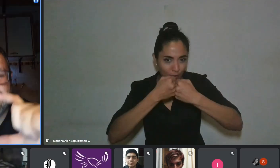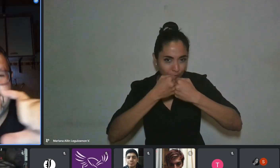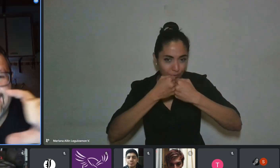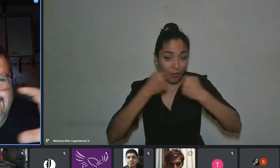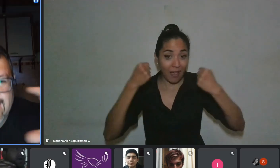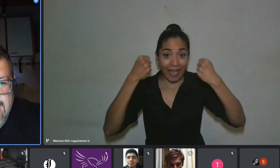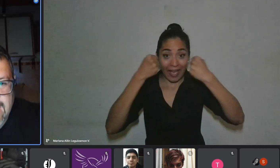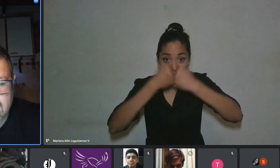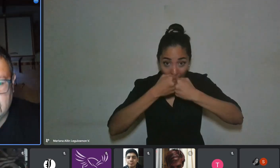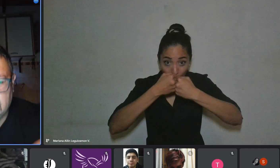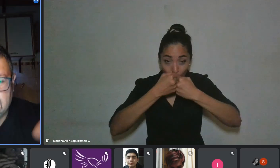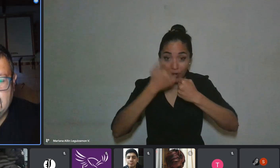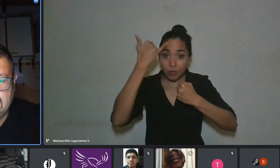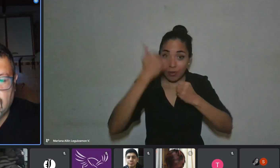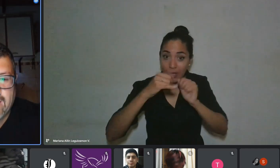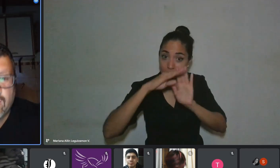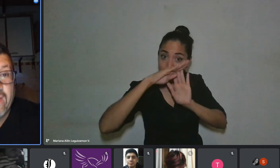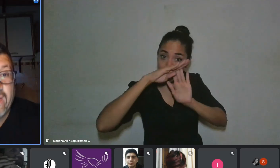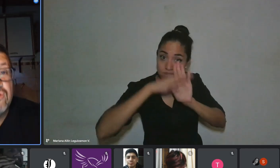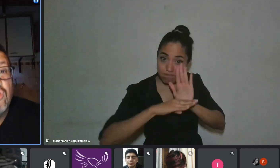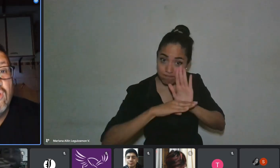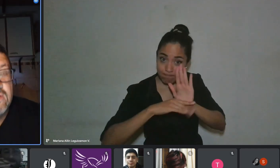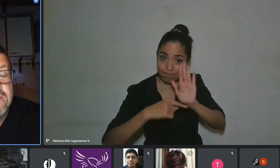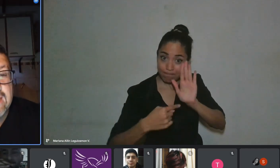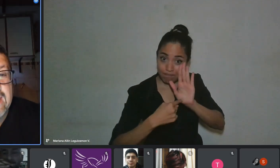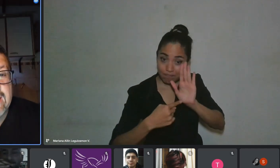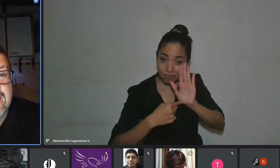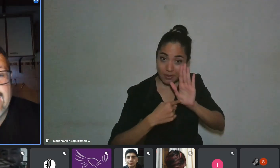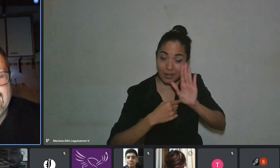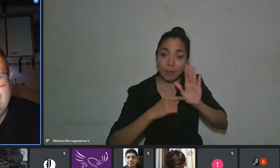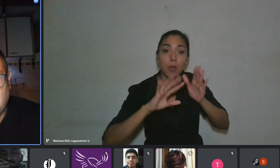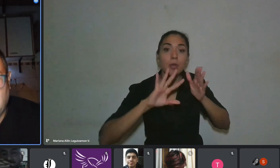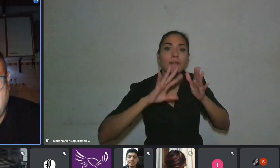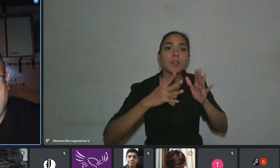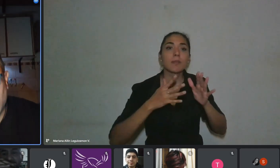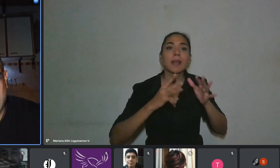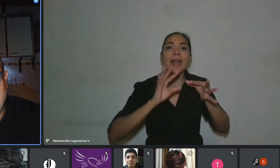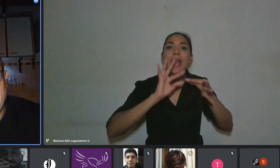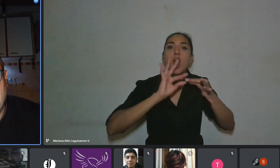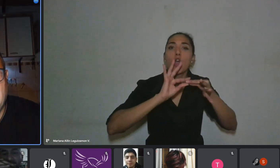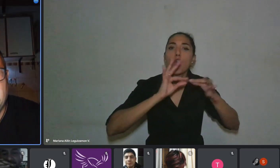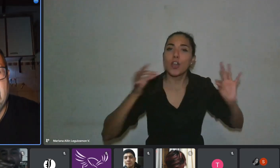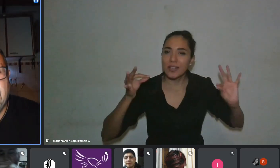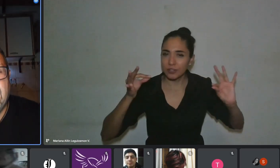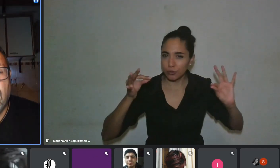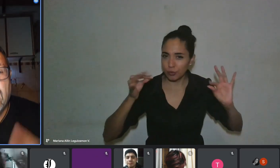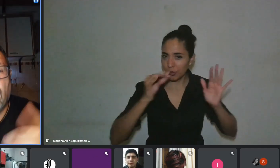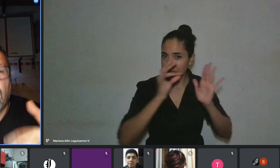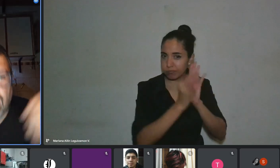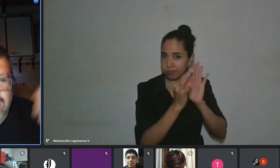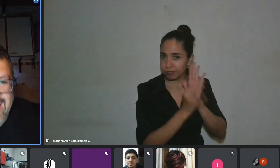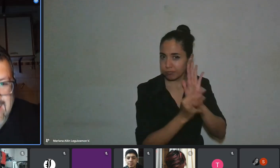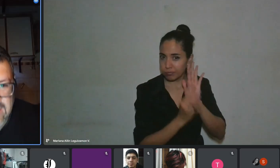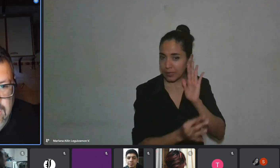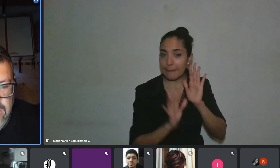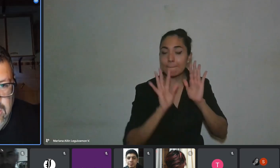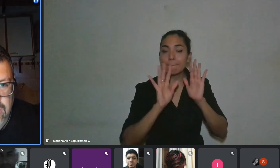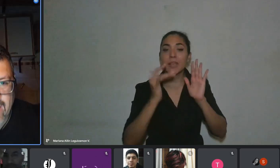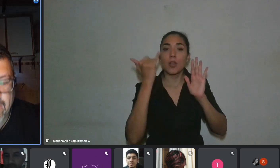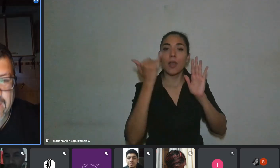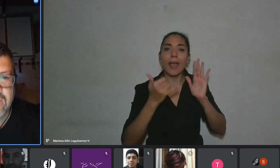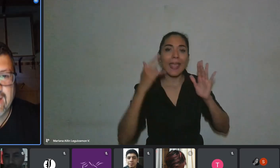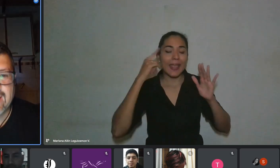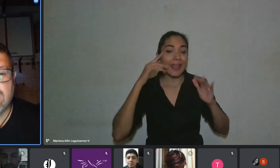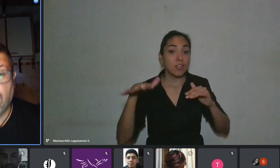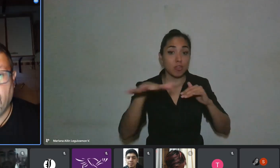una sentencia, ¿sí? Es una oración, si se quiere, de literatura, pero que tiene un acuerdo tácito entre todas